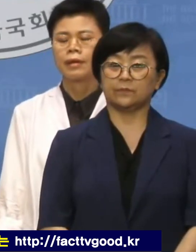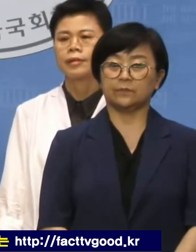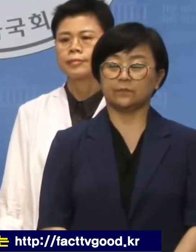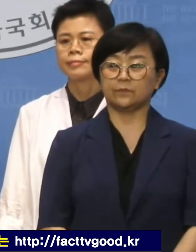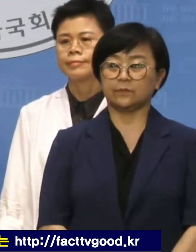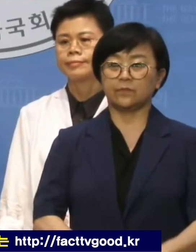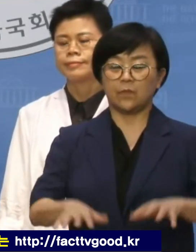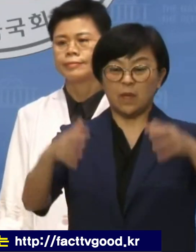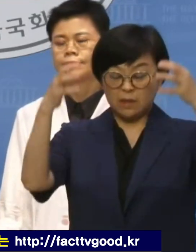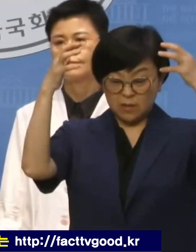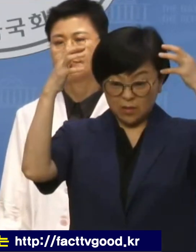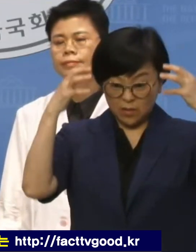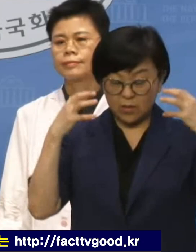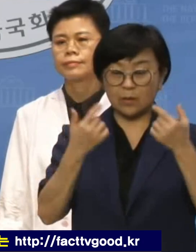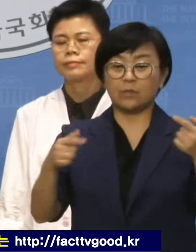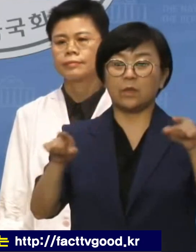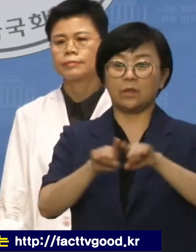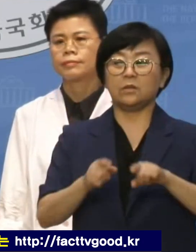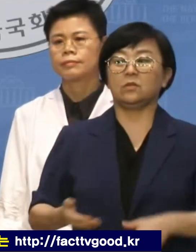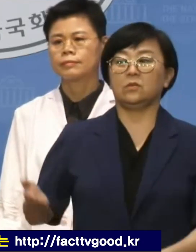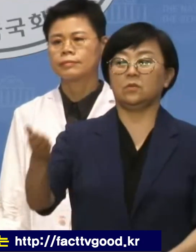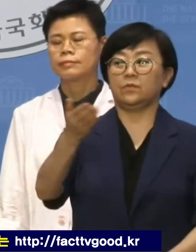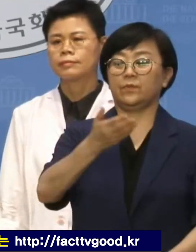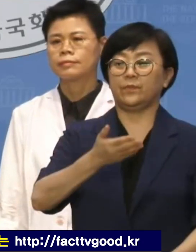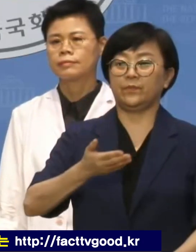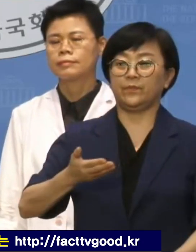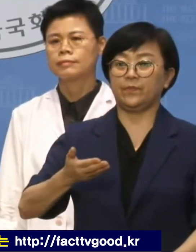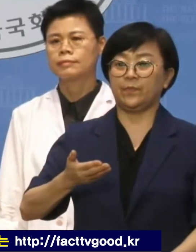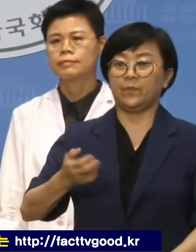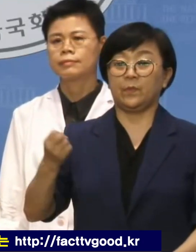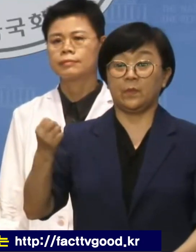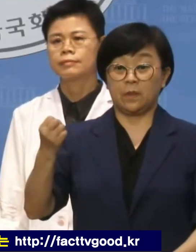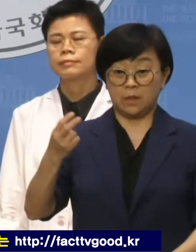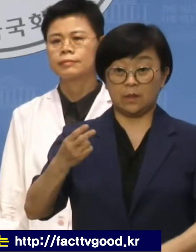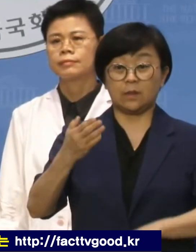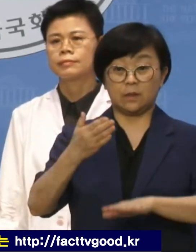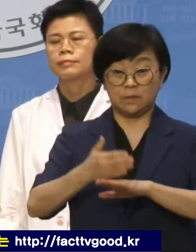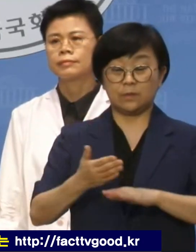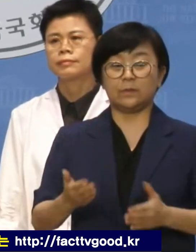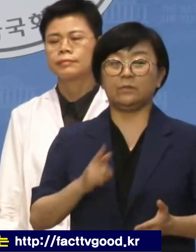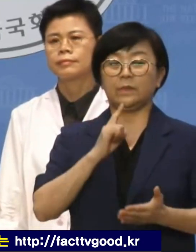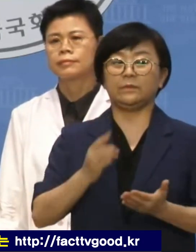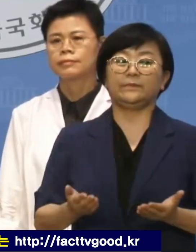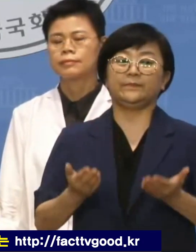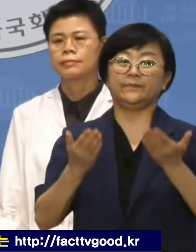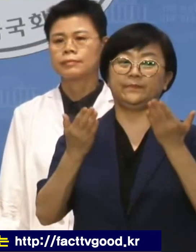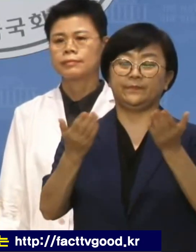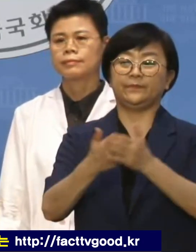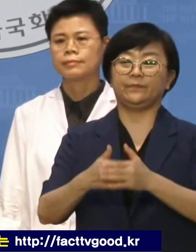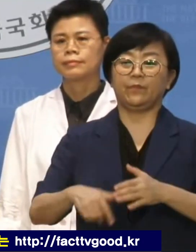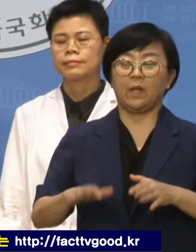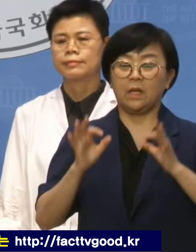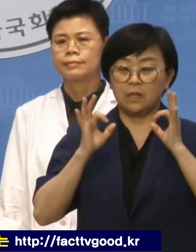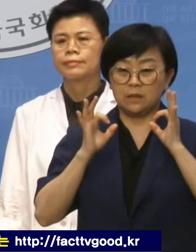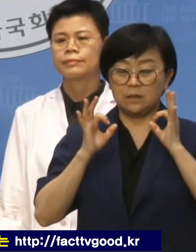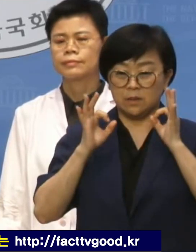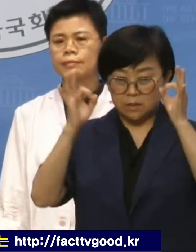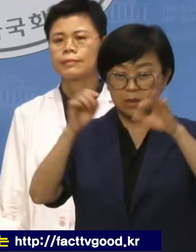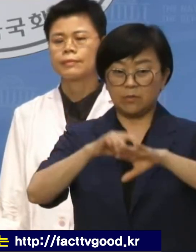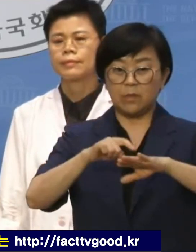이런 한더위에 함께 주신 언론 여러분들을 다시 한번 진심으로 감사의 말씀드립니다. 절박한